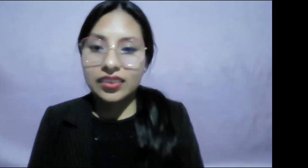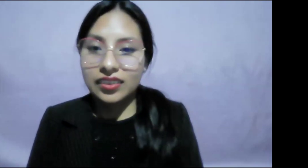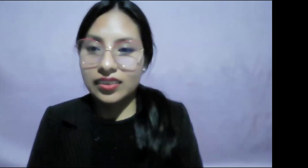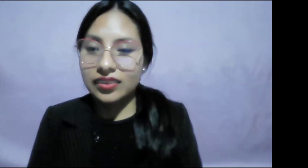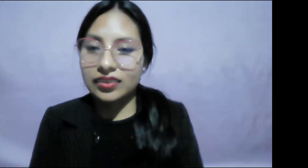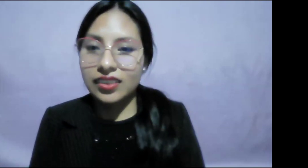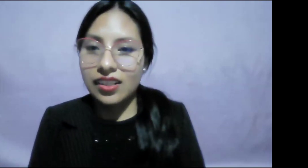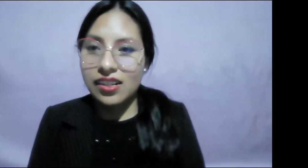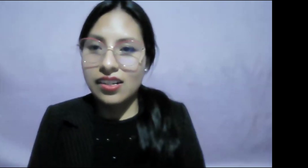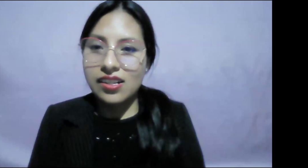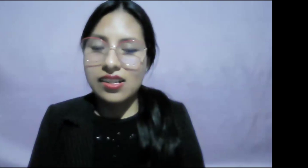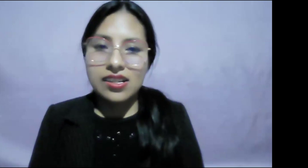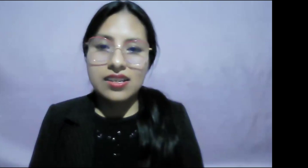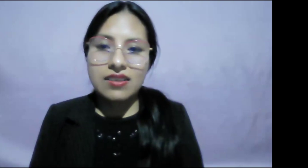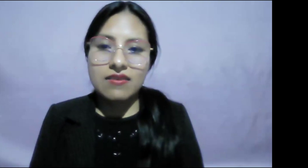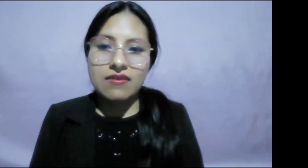su